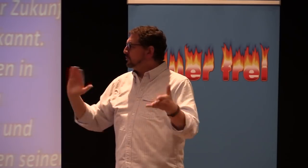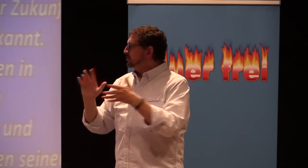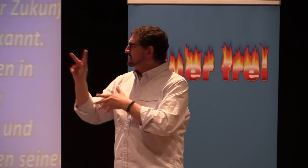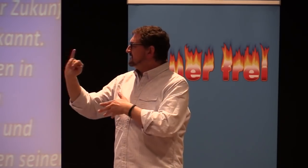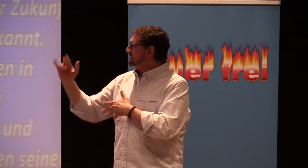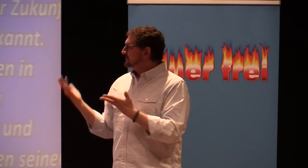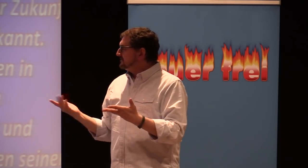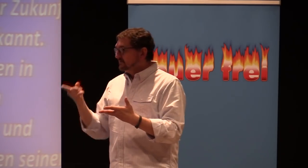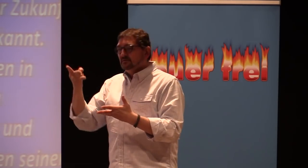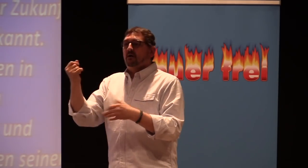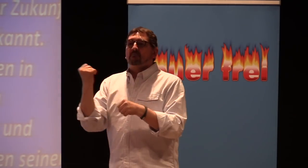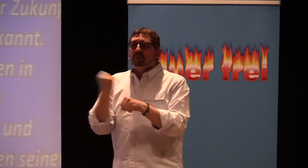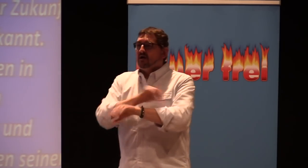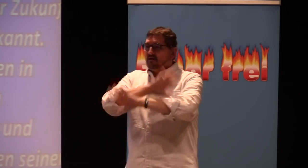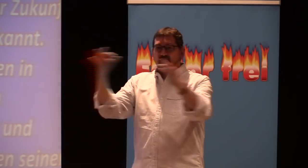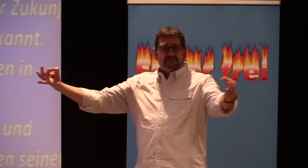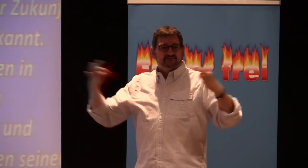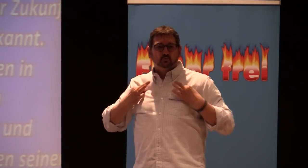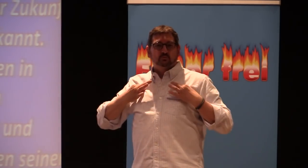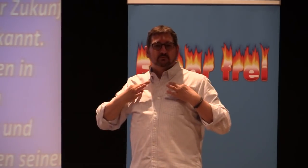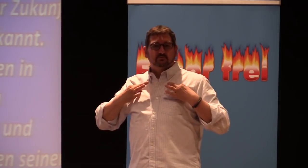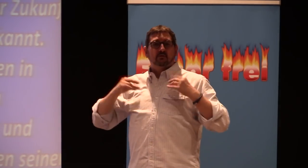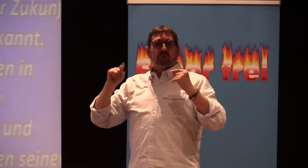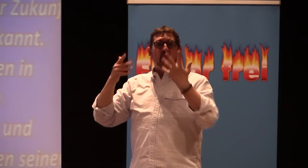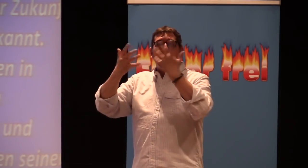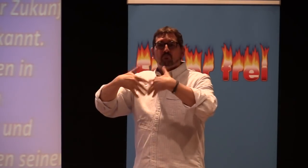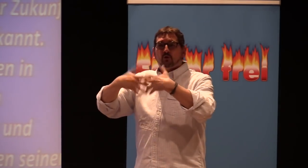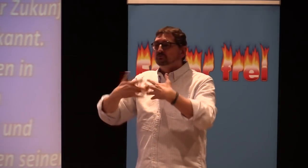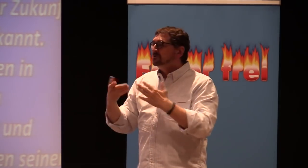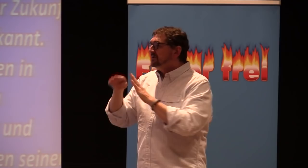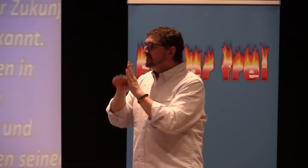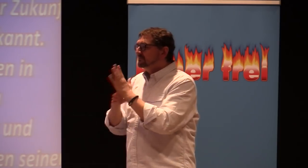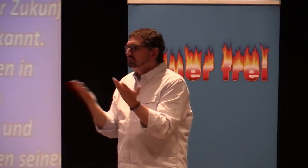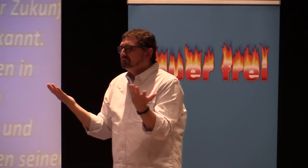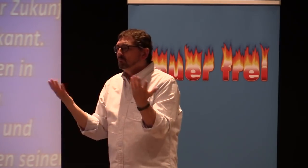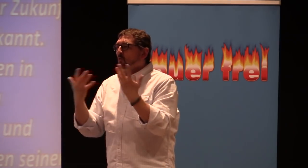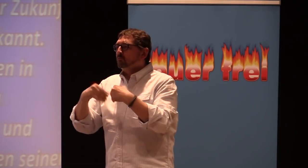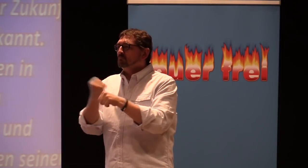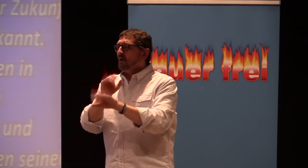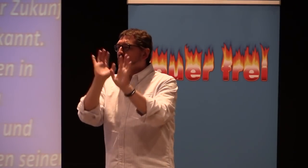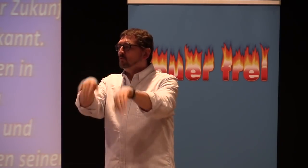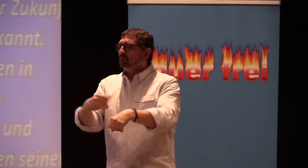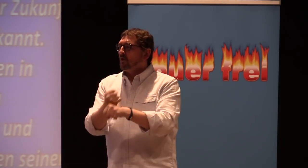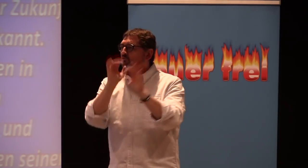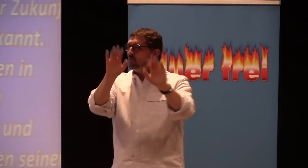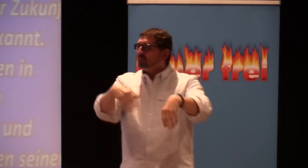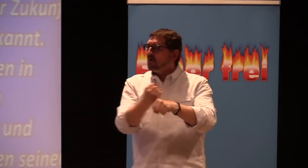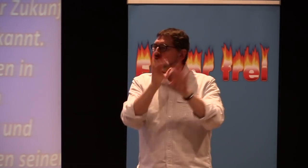dass diese KI, die künstliche Intelligenz, irgendwann alles für uns machen wird. Und